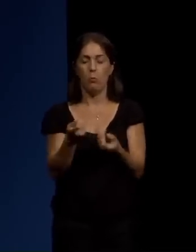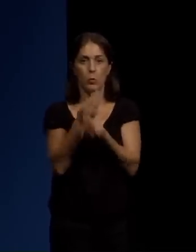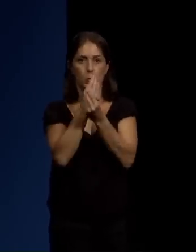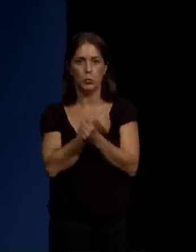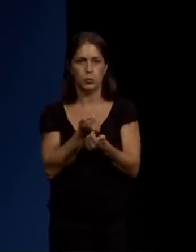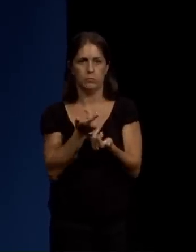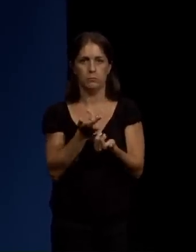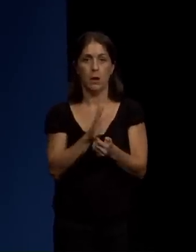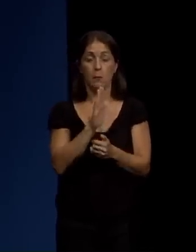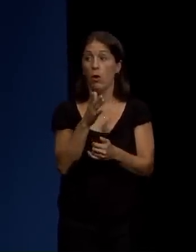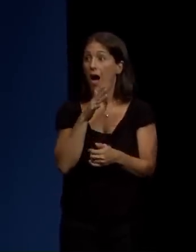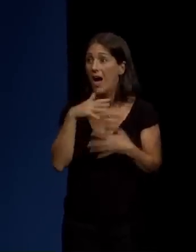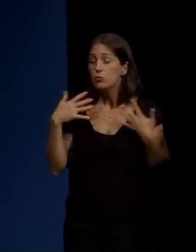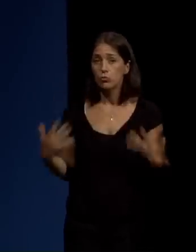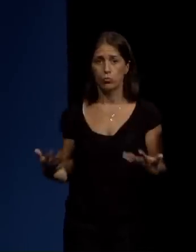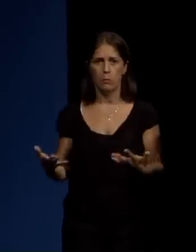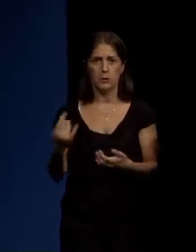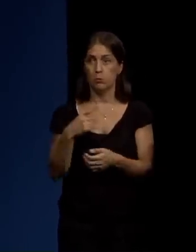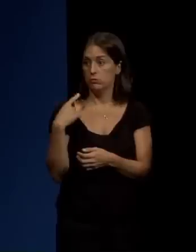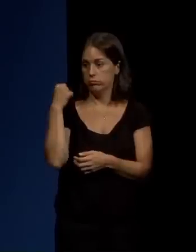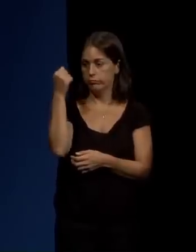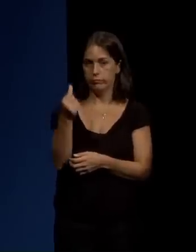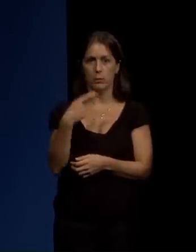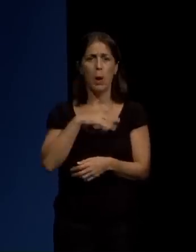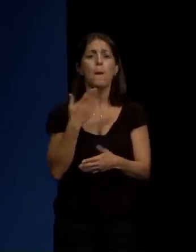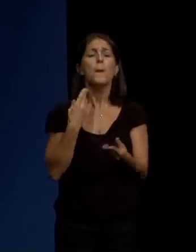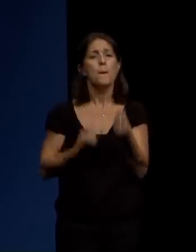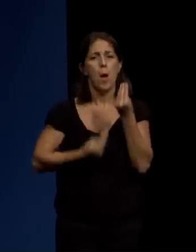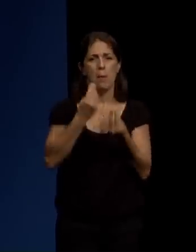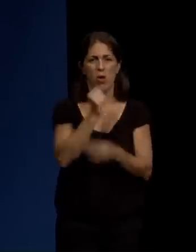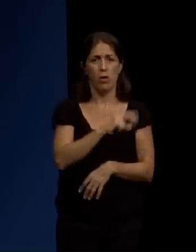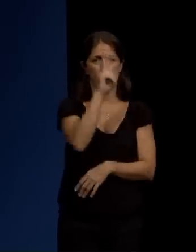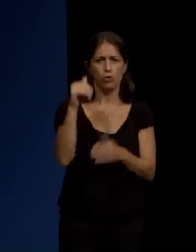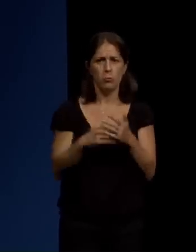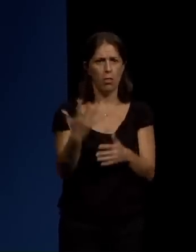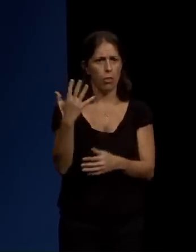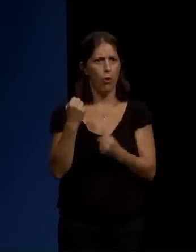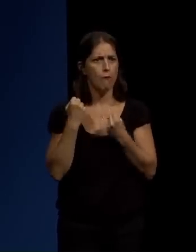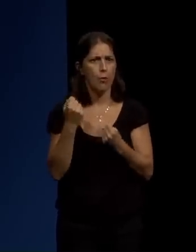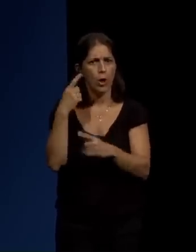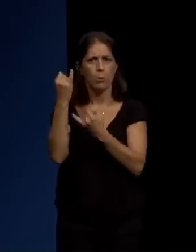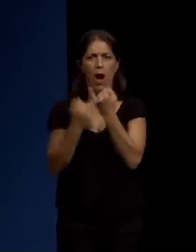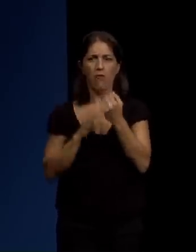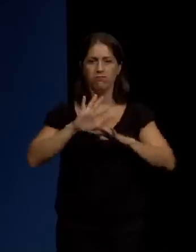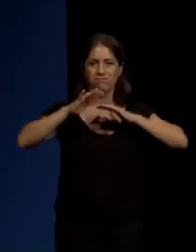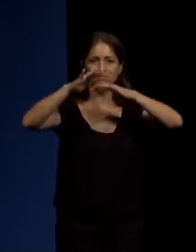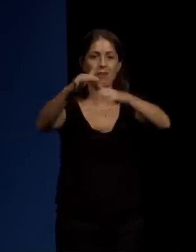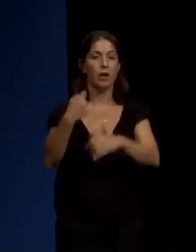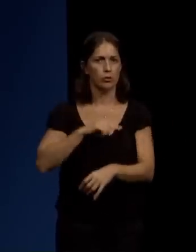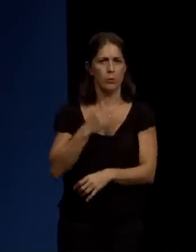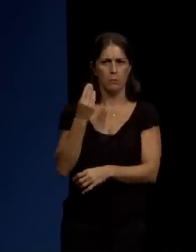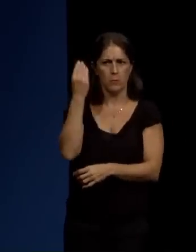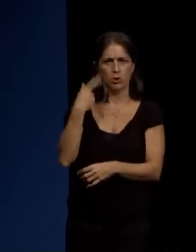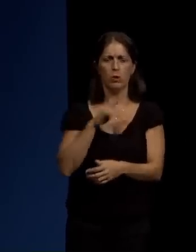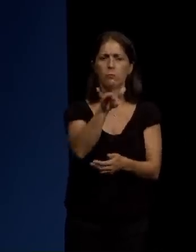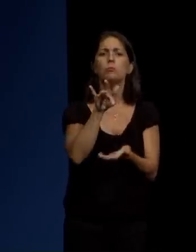e outras, como agora, como leva pasando dende maio de 2005, agroma con forza para solagalo todo, como estou segura que o vai a solagar o